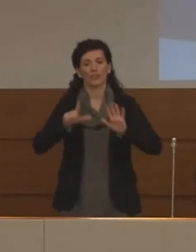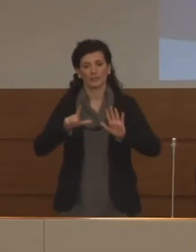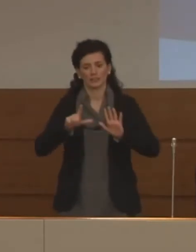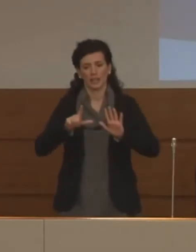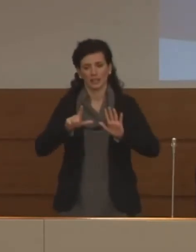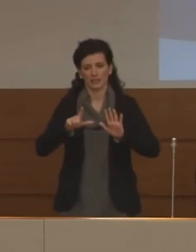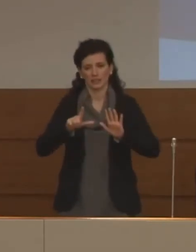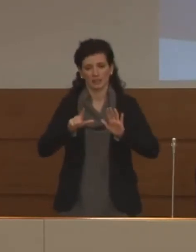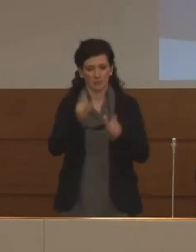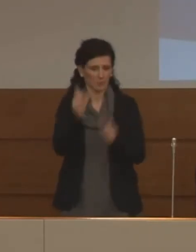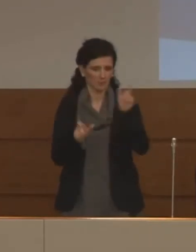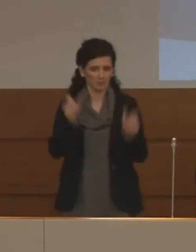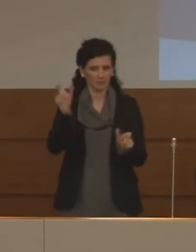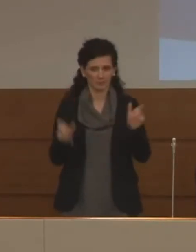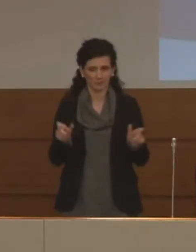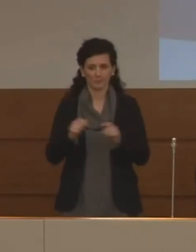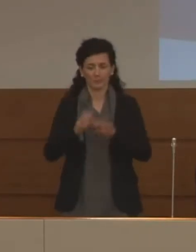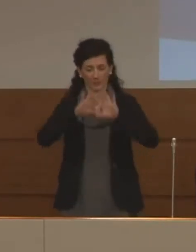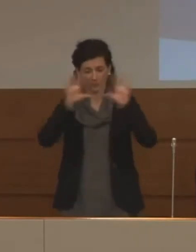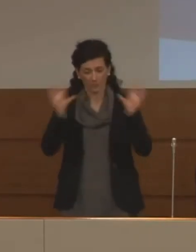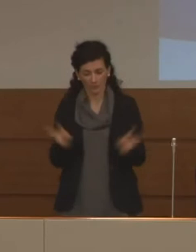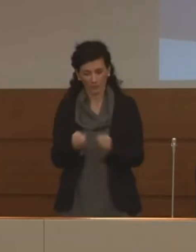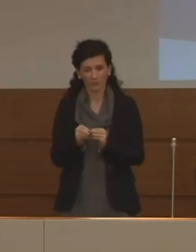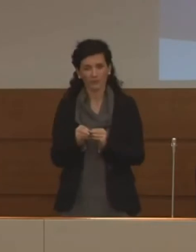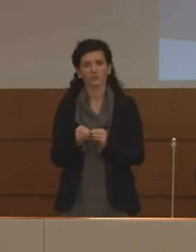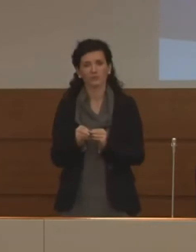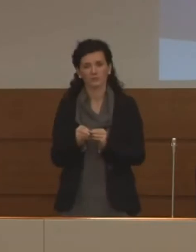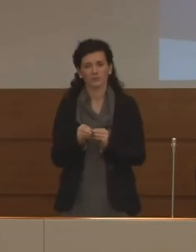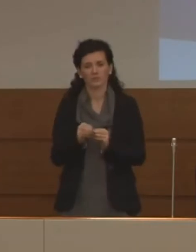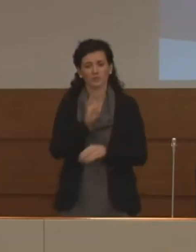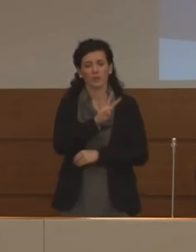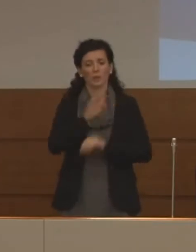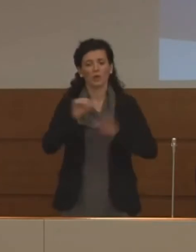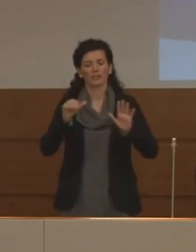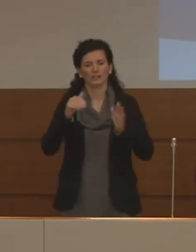3.957 persone, il totale attualmente dei positivi è